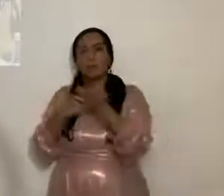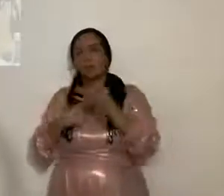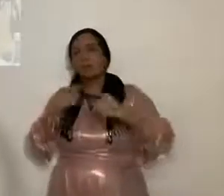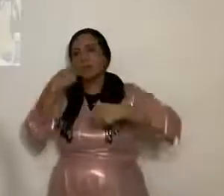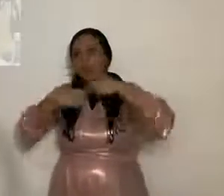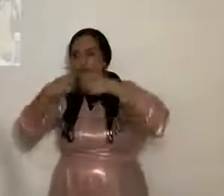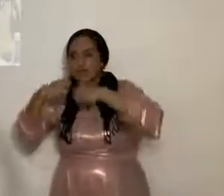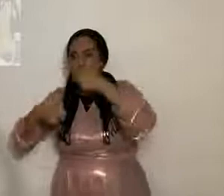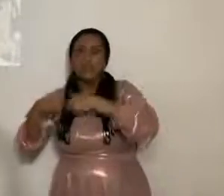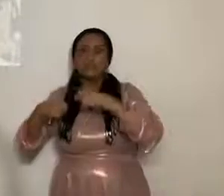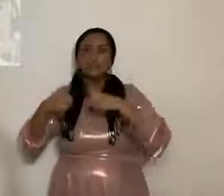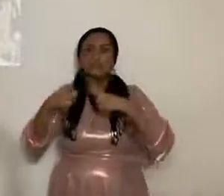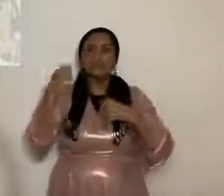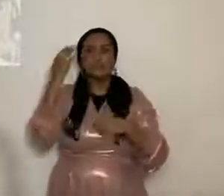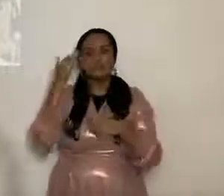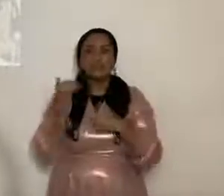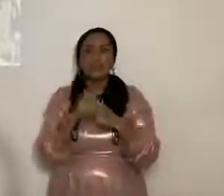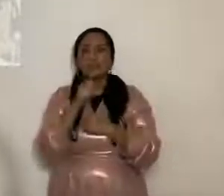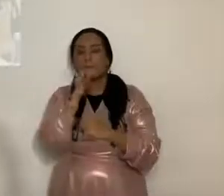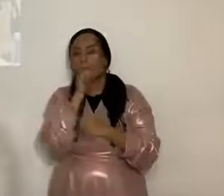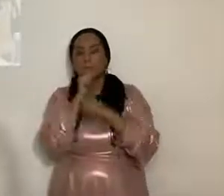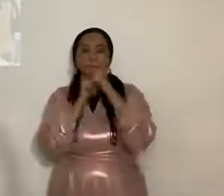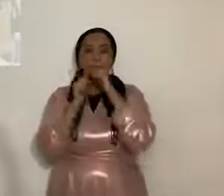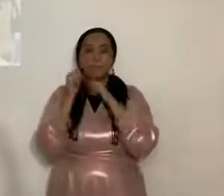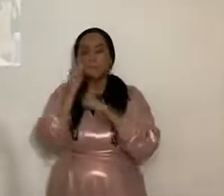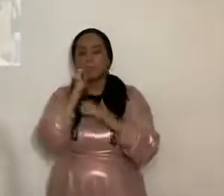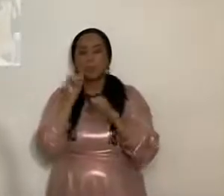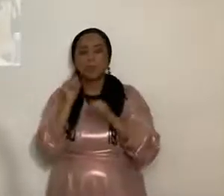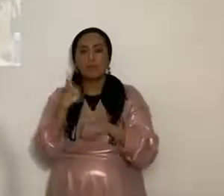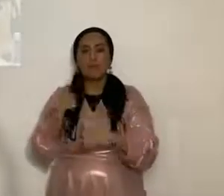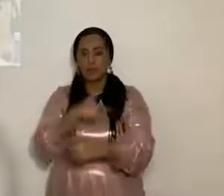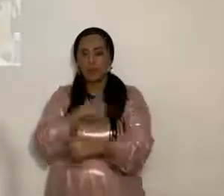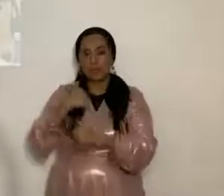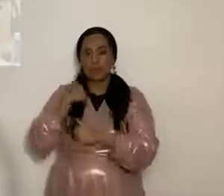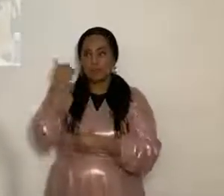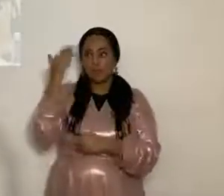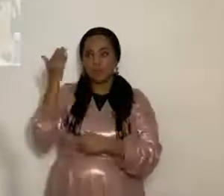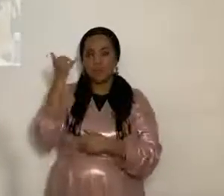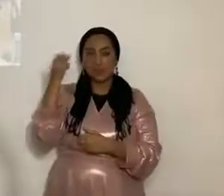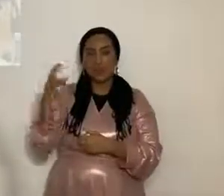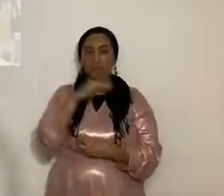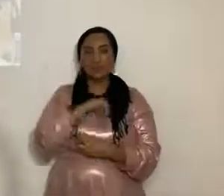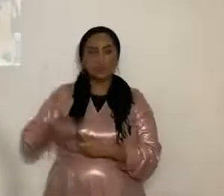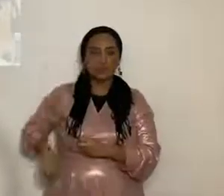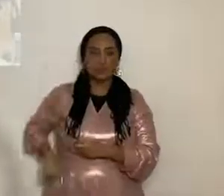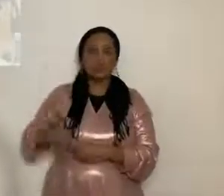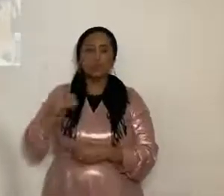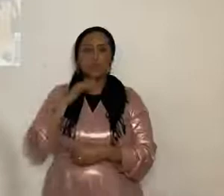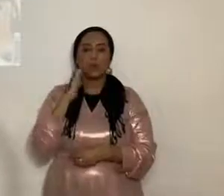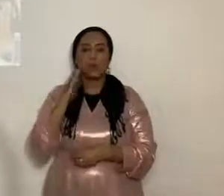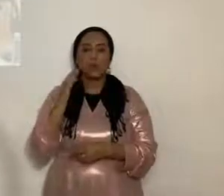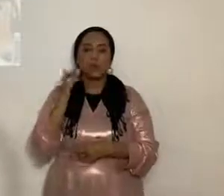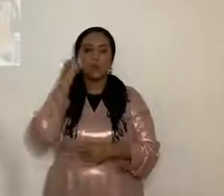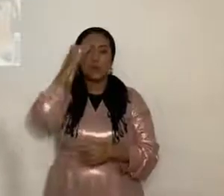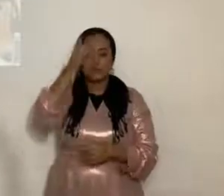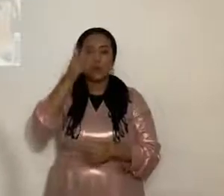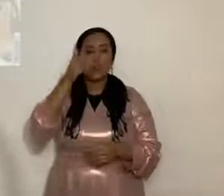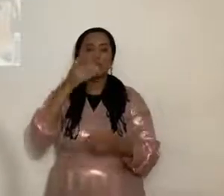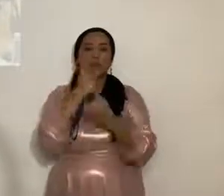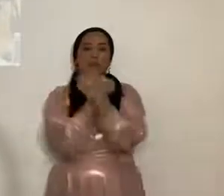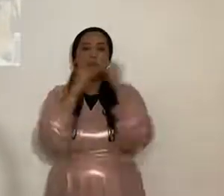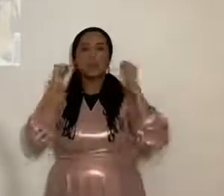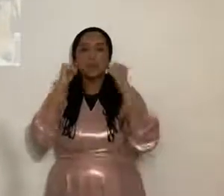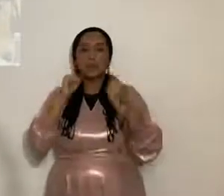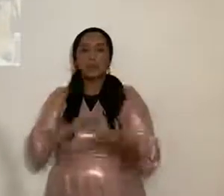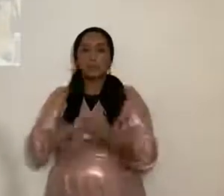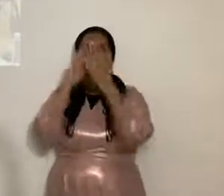pruebas, tribulaciones, aflicciones, sufrir penalidades como soldados de Yahshua Mashiach? Ser salvo, estar en su